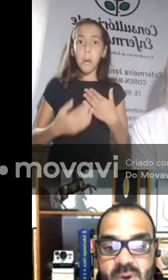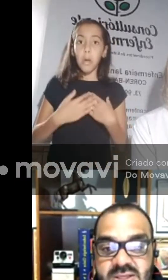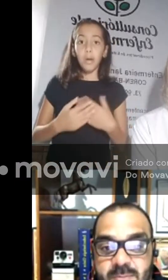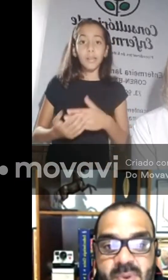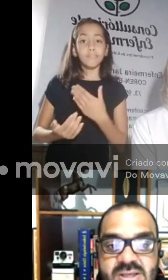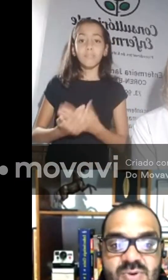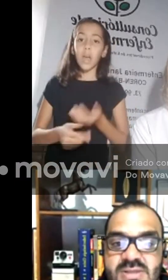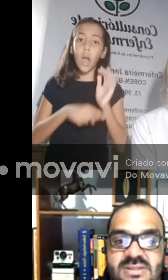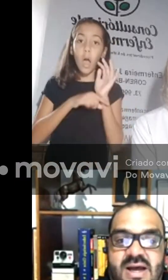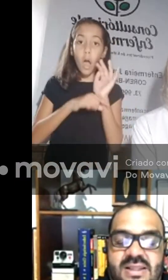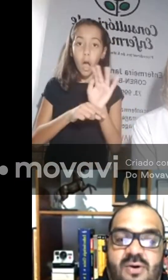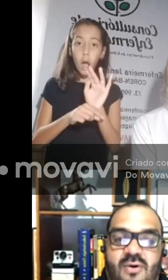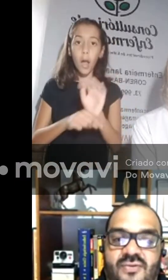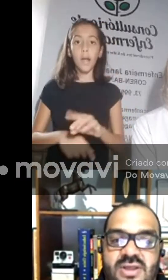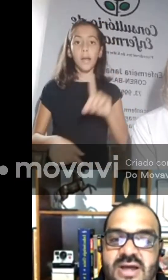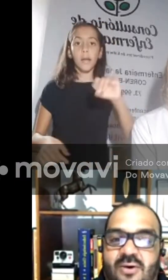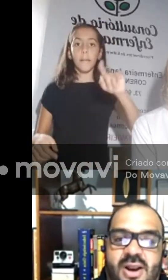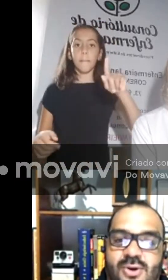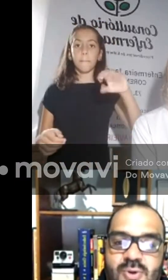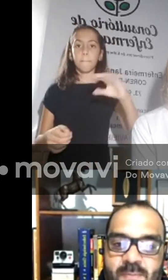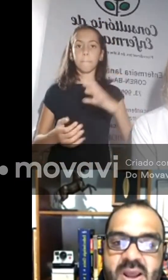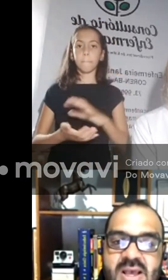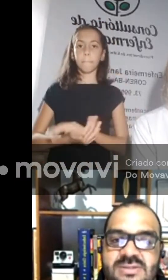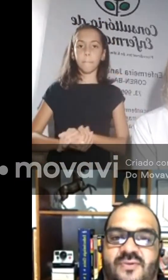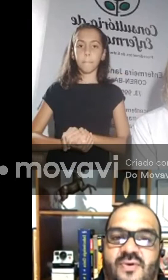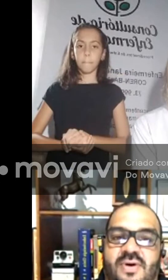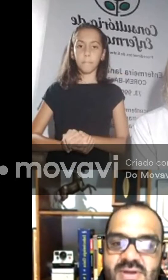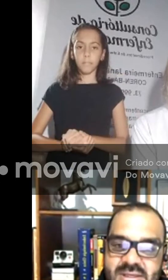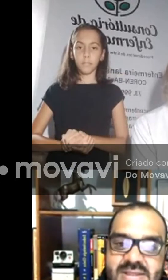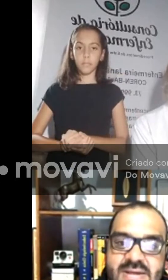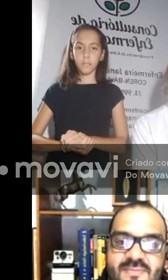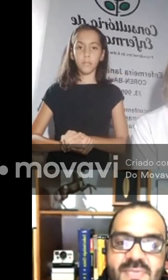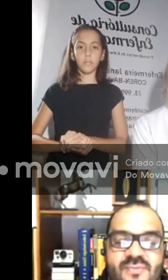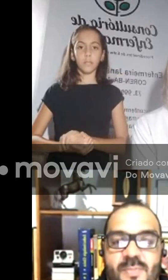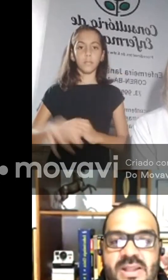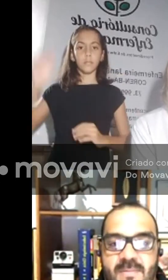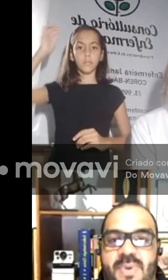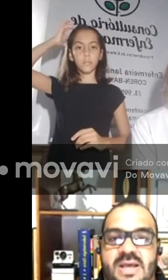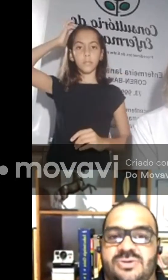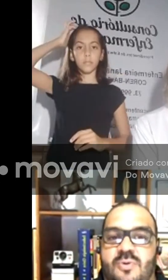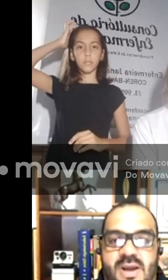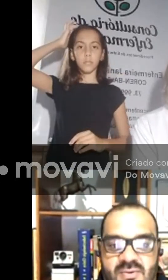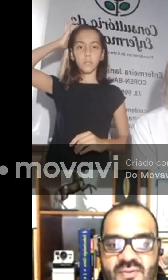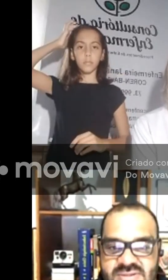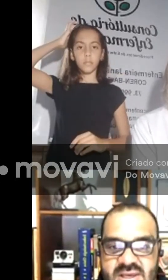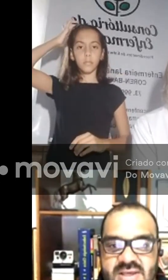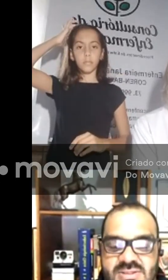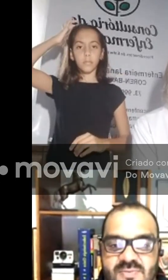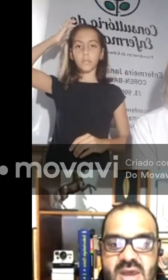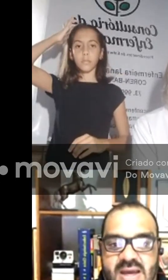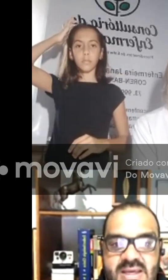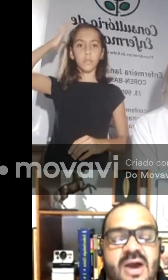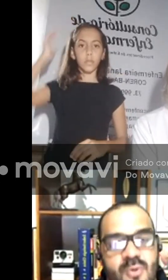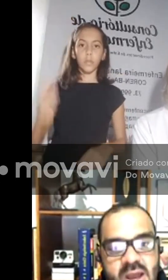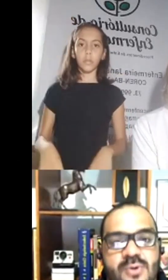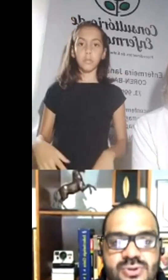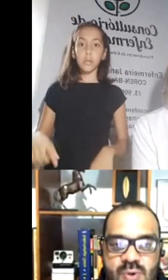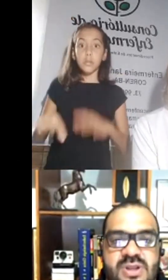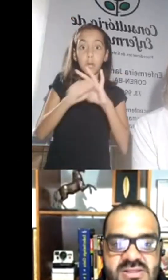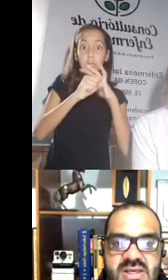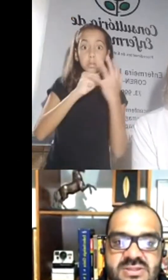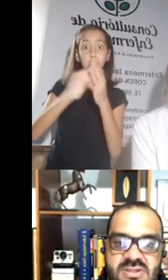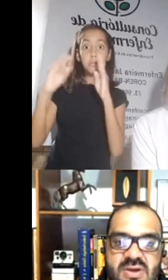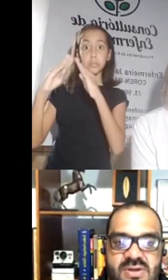não perdi peso antes da Covid e agora que eu estou preso, eu vou perder peso? Como é que eu vou fazer isso? Aí é um